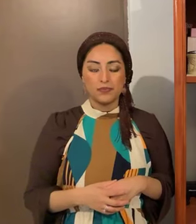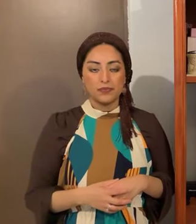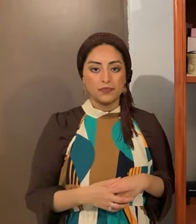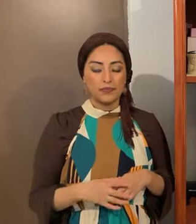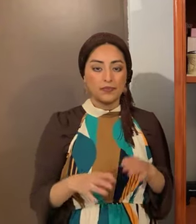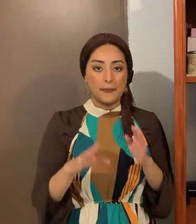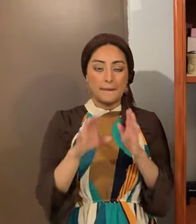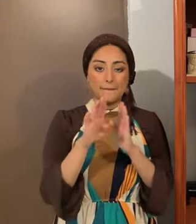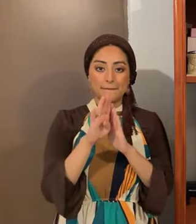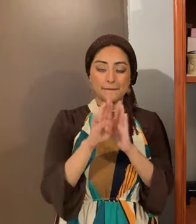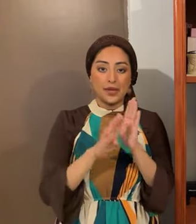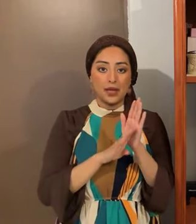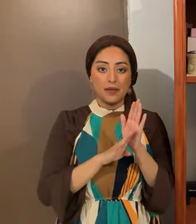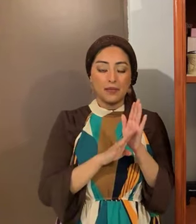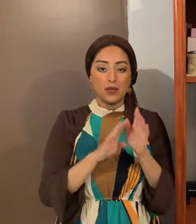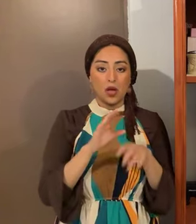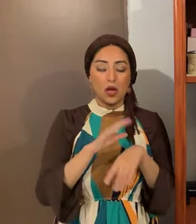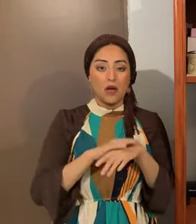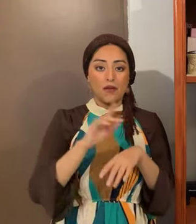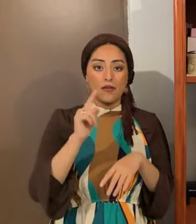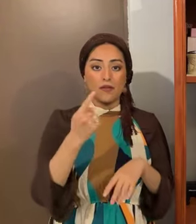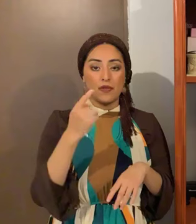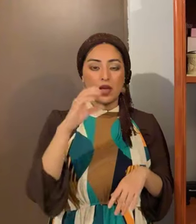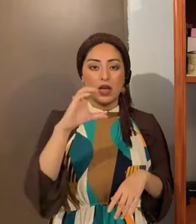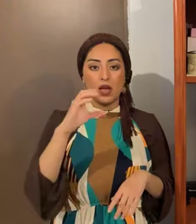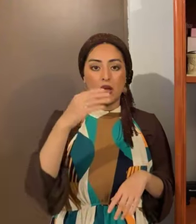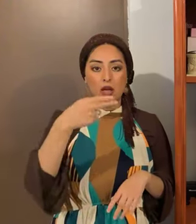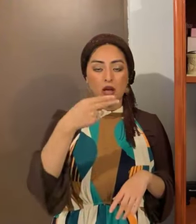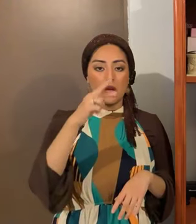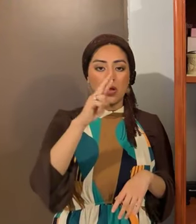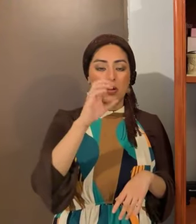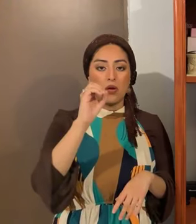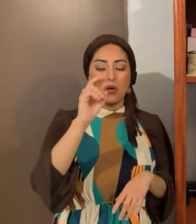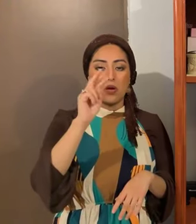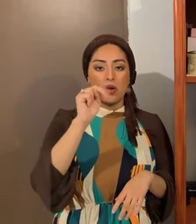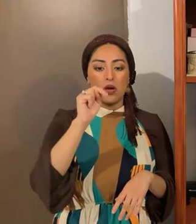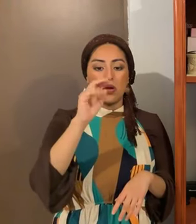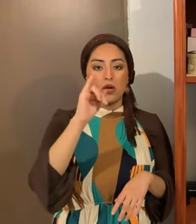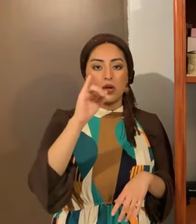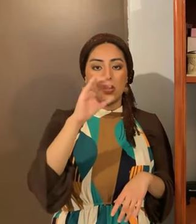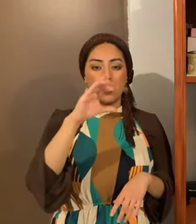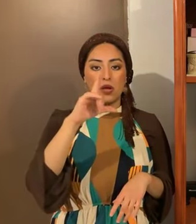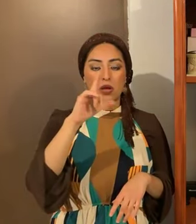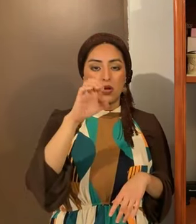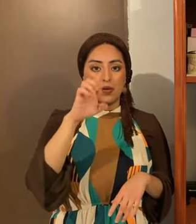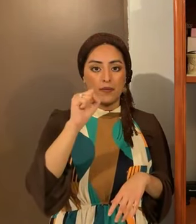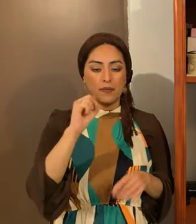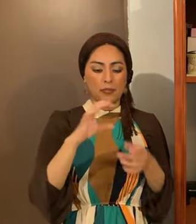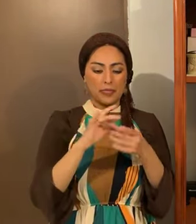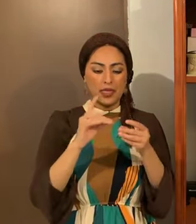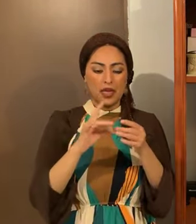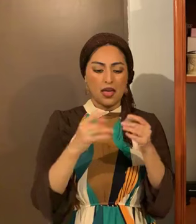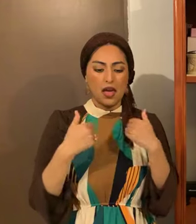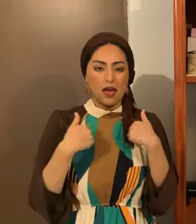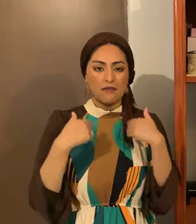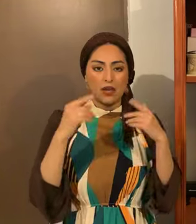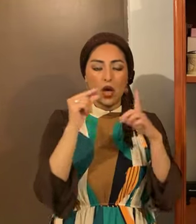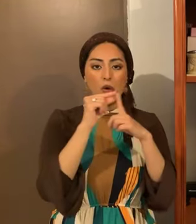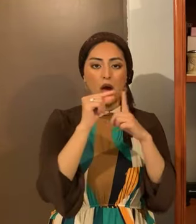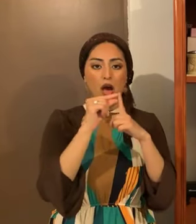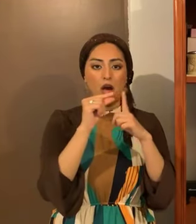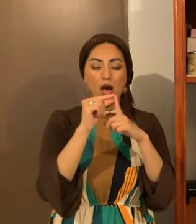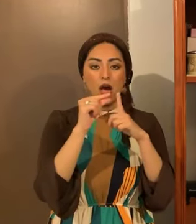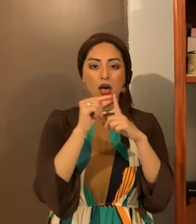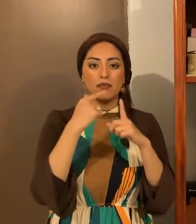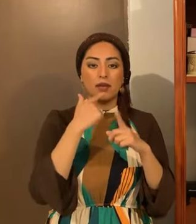Biblia, la palabra en Primera de Crónicas, habla de címbalos. ¿Qué son címbalos? Bueno, los címbalos son platillos,